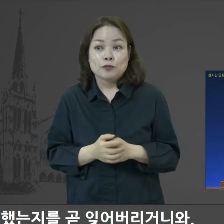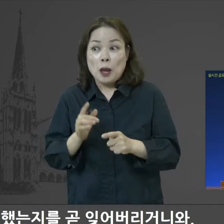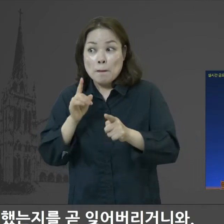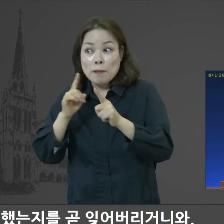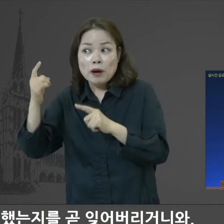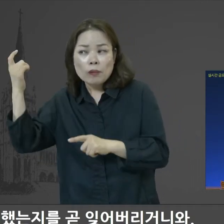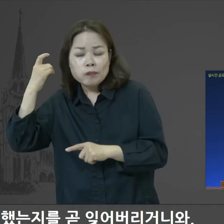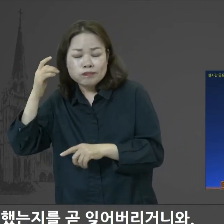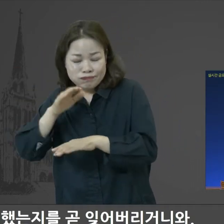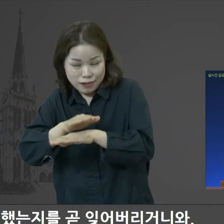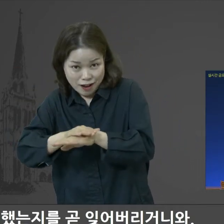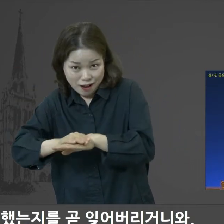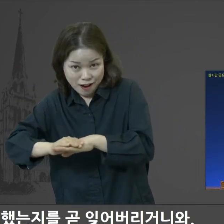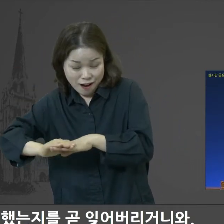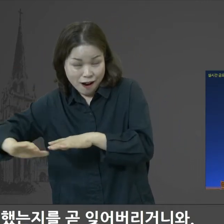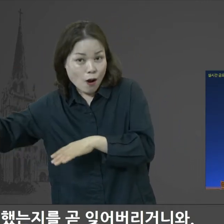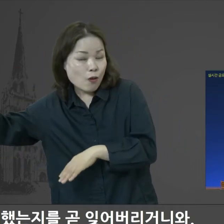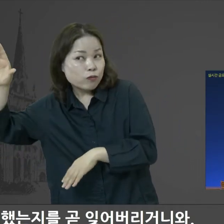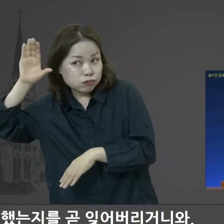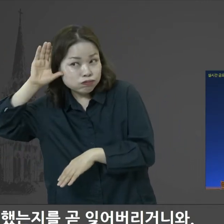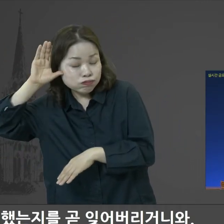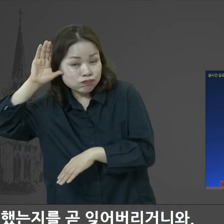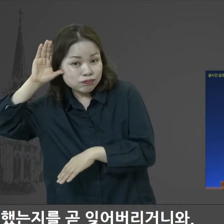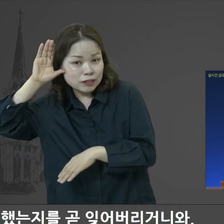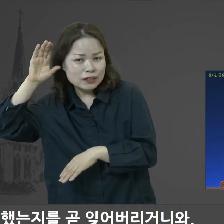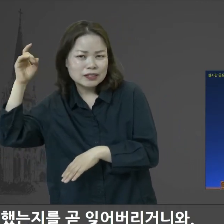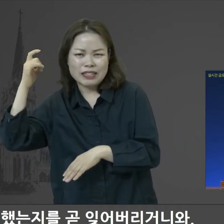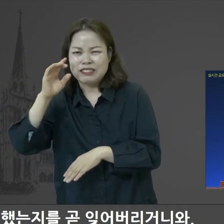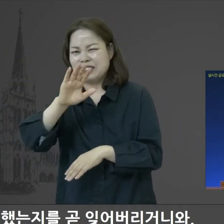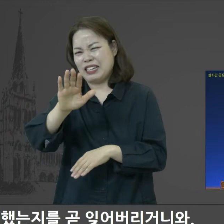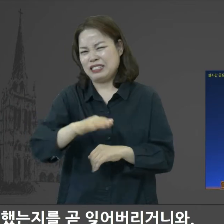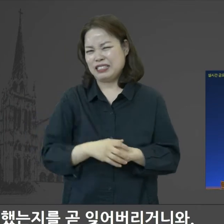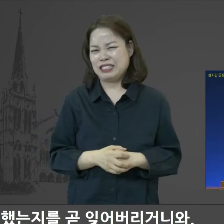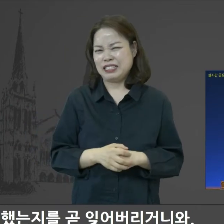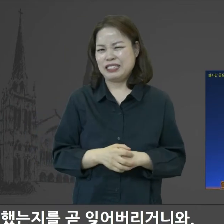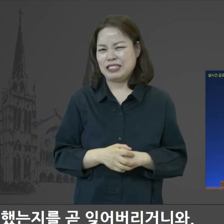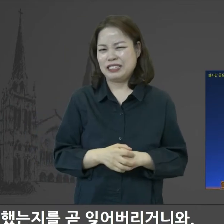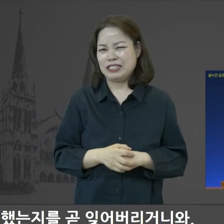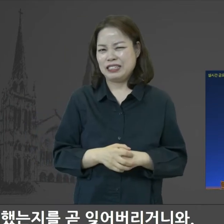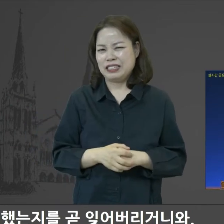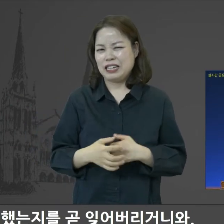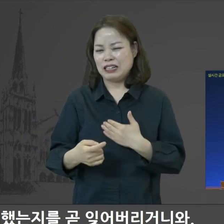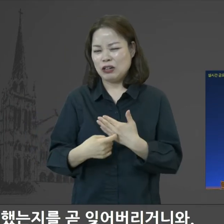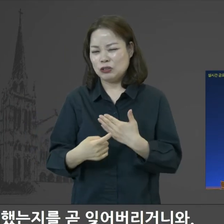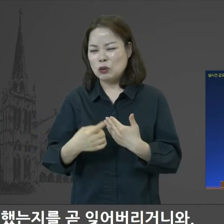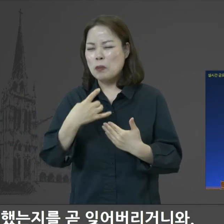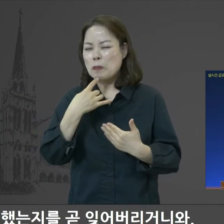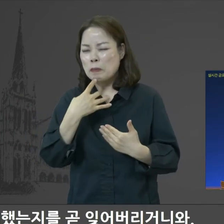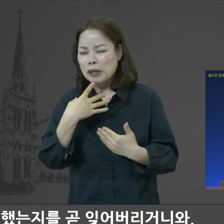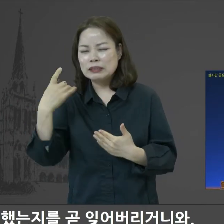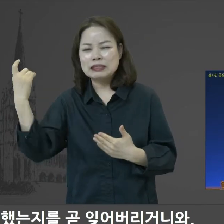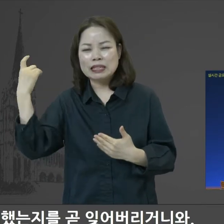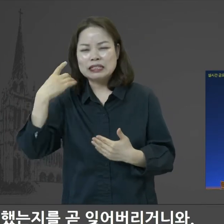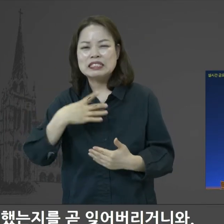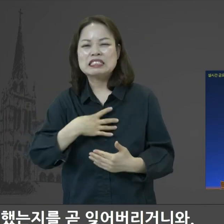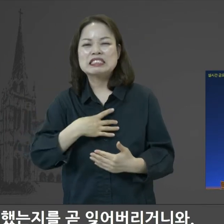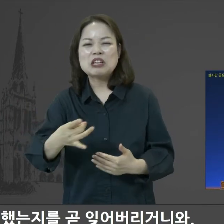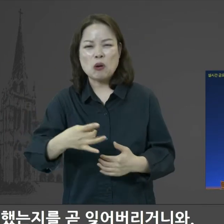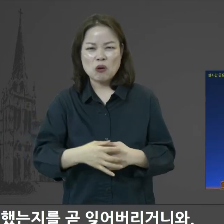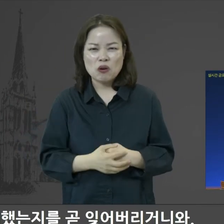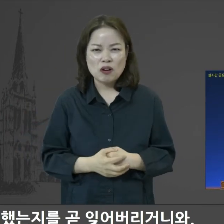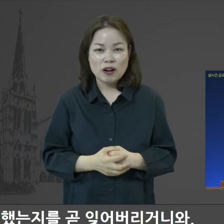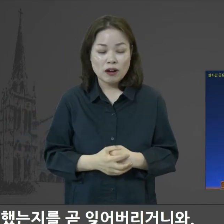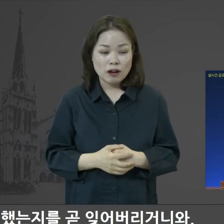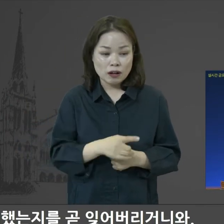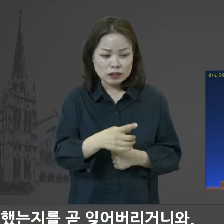말씀을 듣기는 잘 들은 것 같아요. 근데 사실 잘 들은 게 아니에요. 잘 듣는 척 한 거예요. 그래서 말씀을